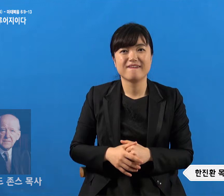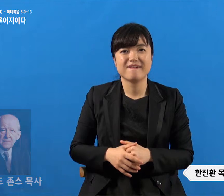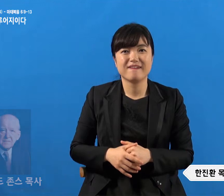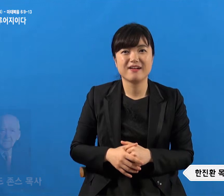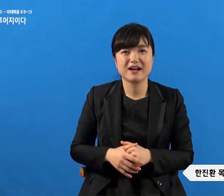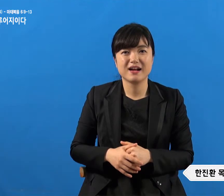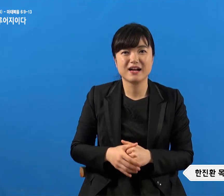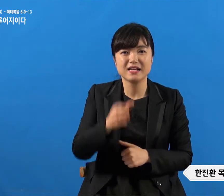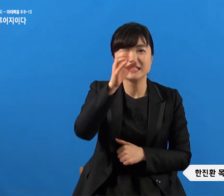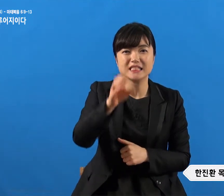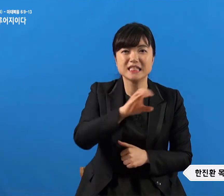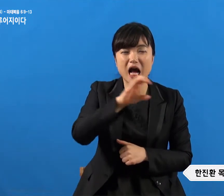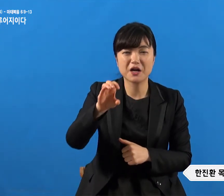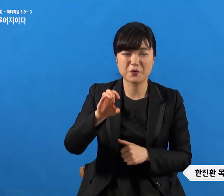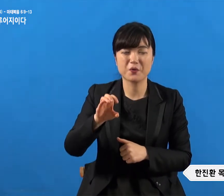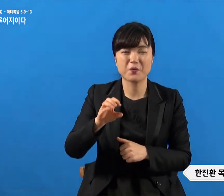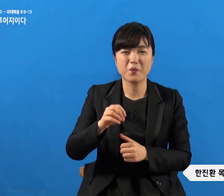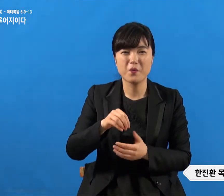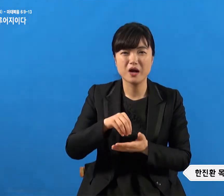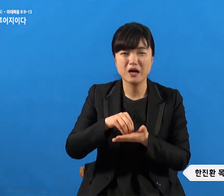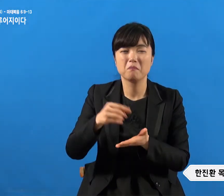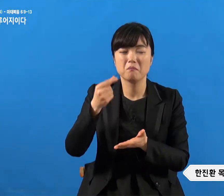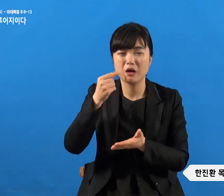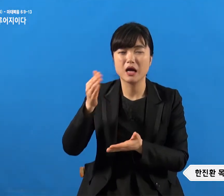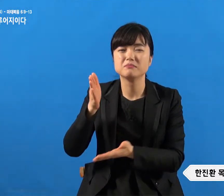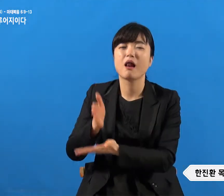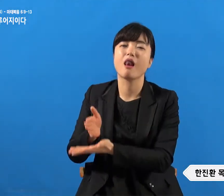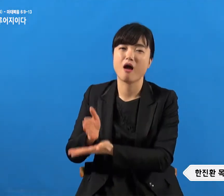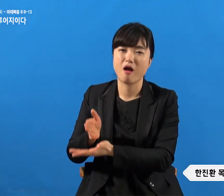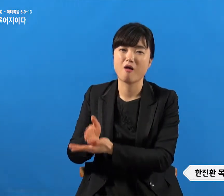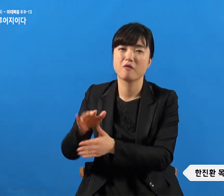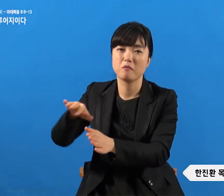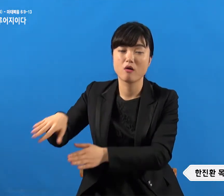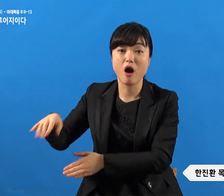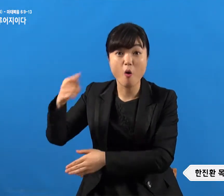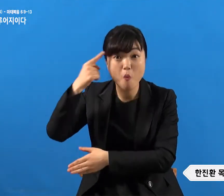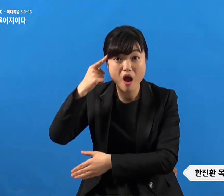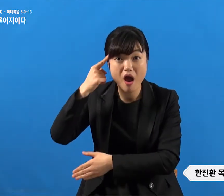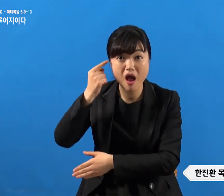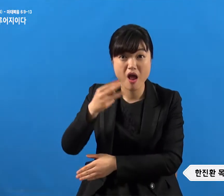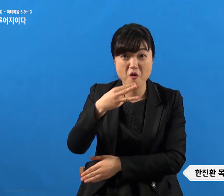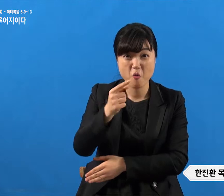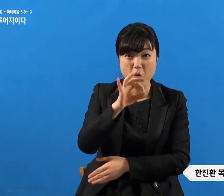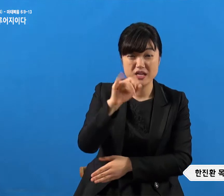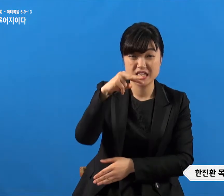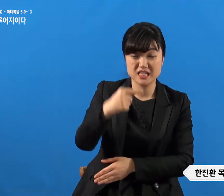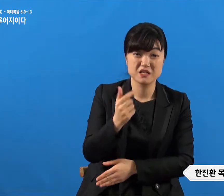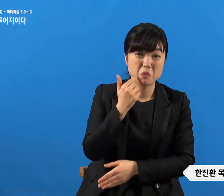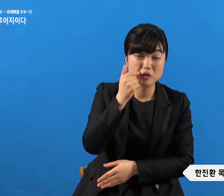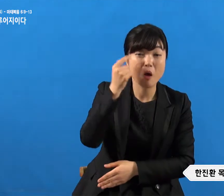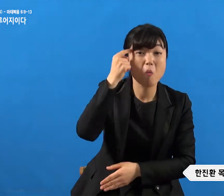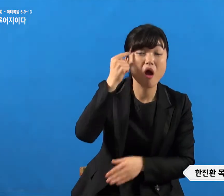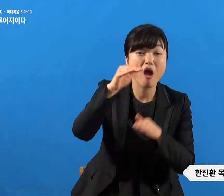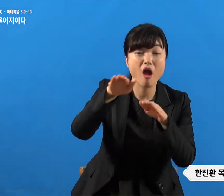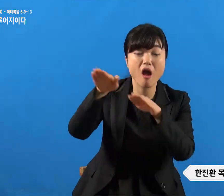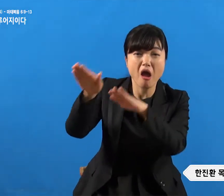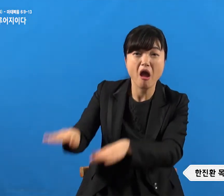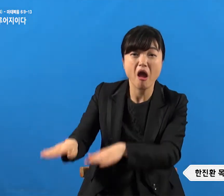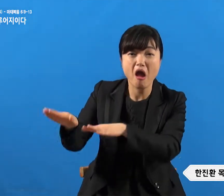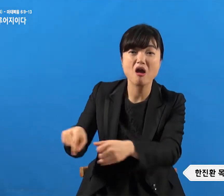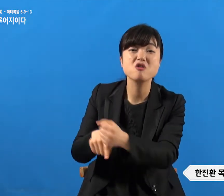그래서 신학교 못 가도록 뜯어 말렸다는 것입니다. 로이드 존스 목사님 왜 그렇게 말했겠습니까?